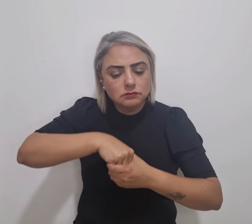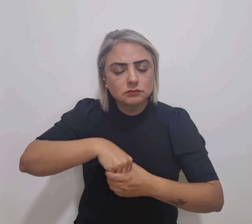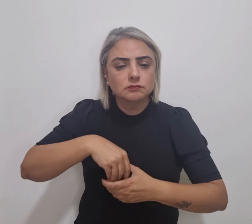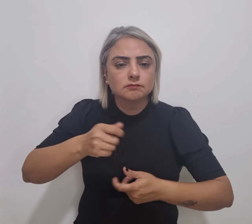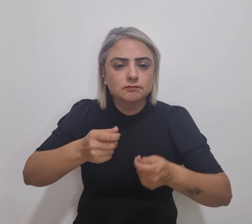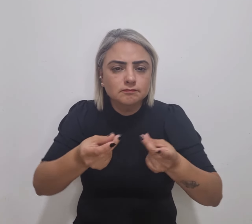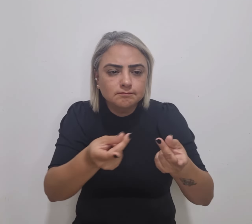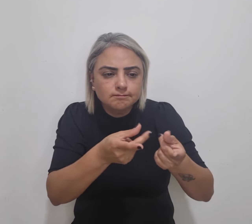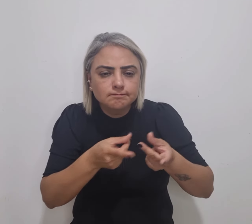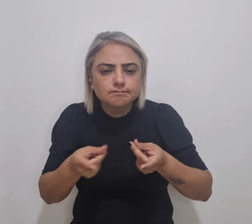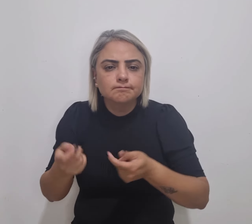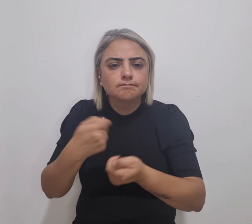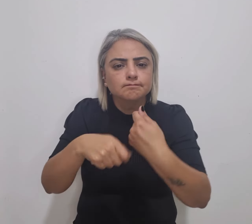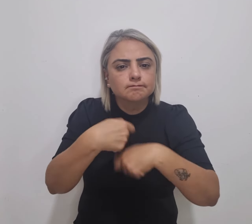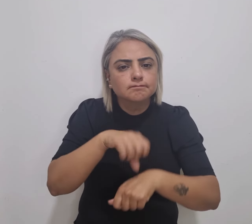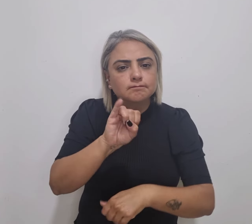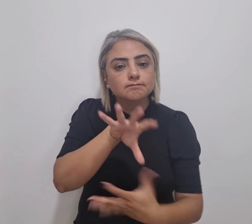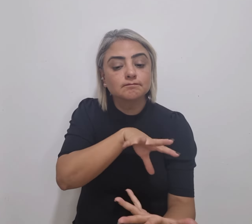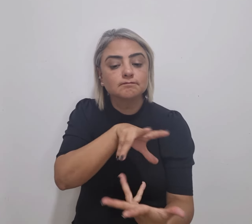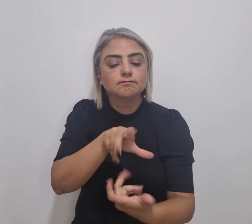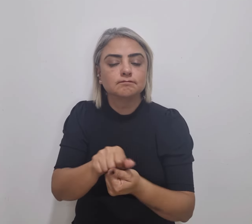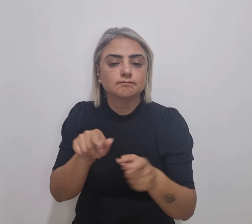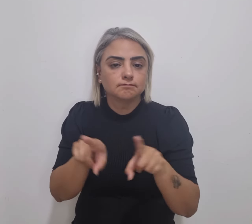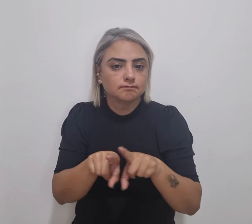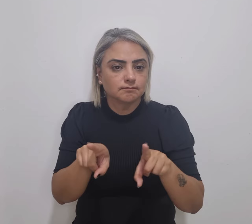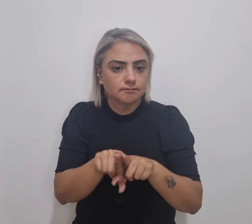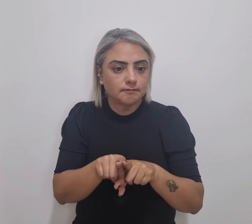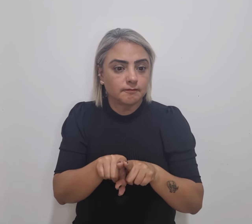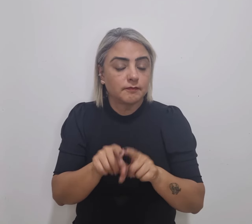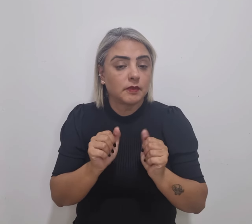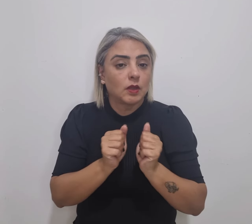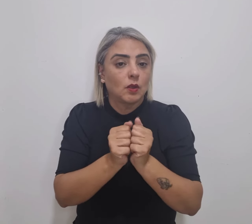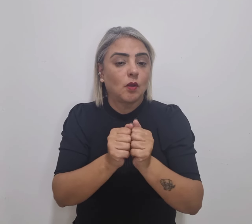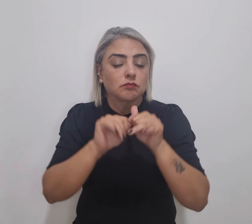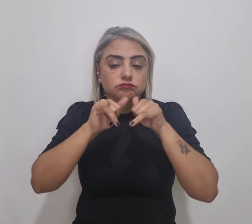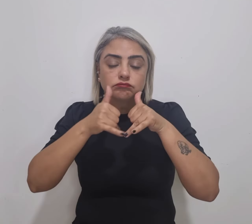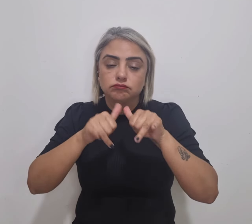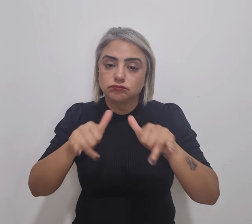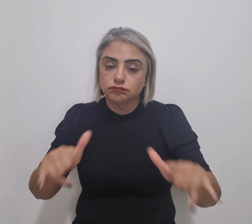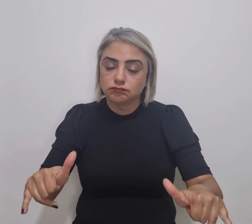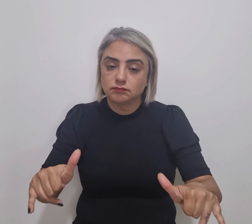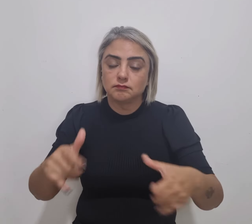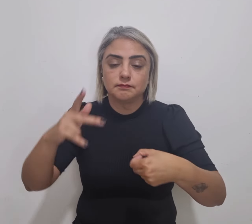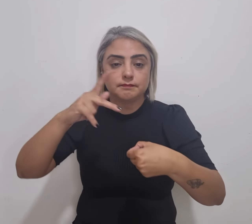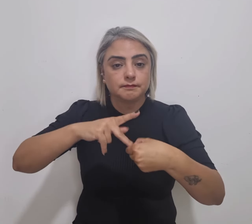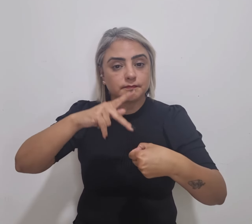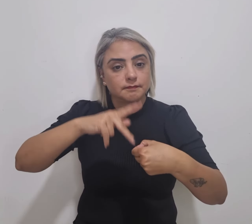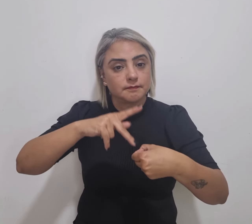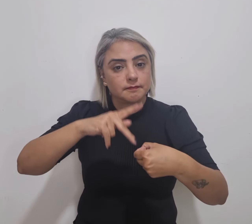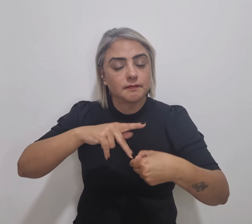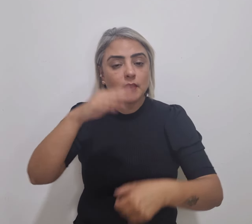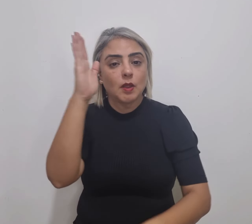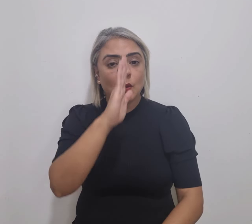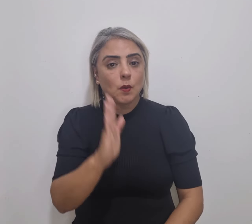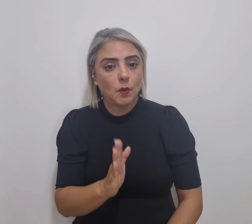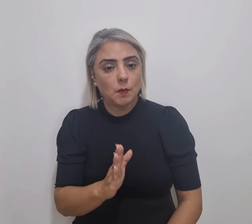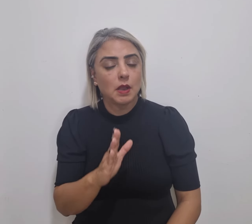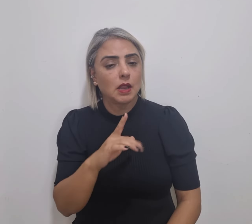do mercado internacional. Com a Eletrobras e a Petrobras, o Brasil possuía